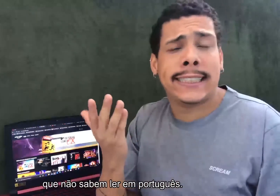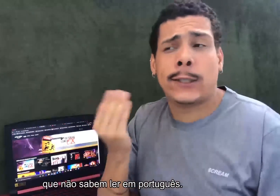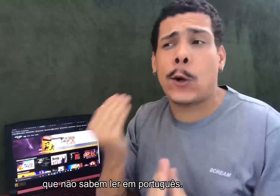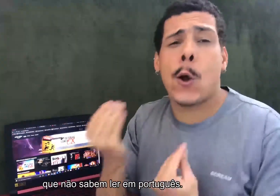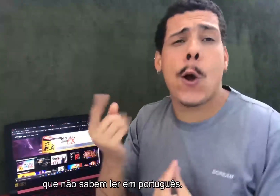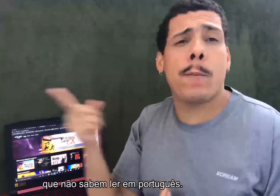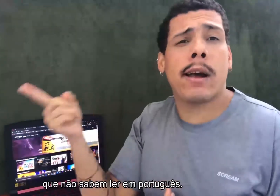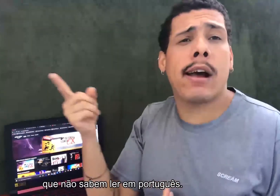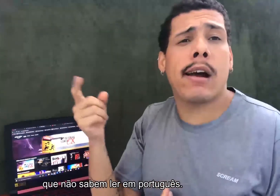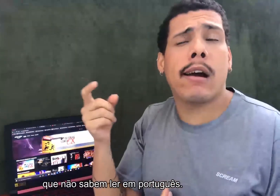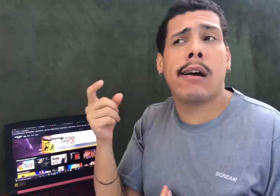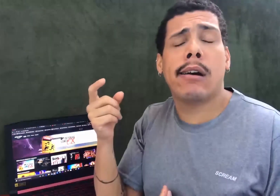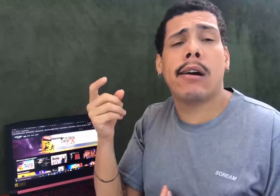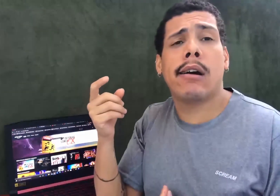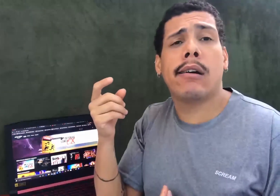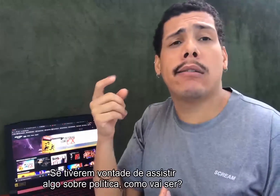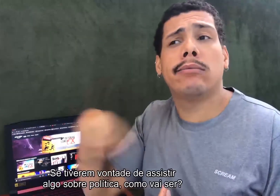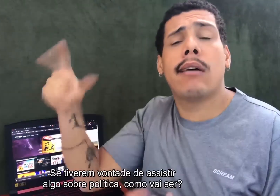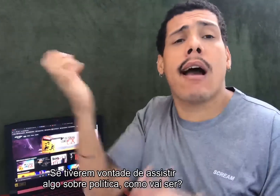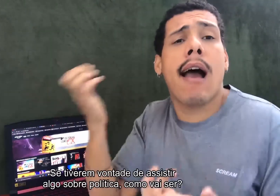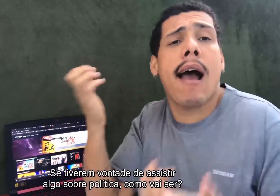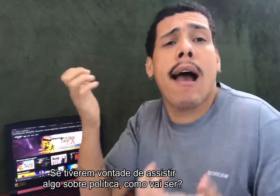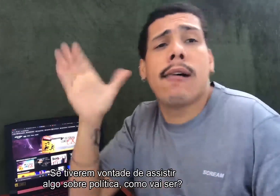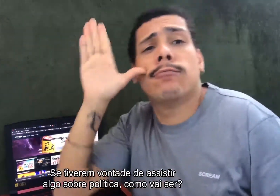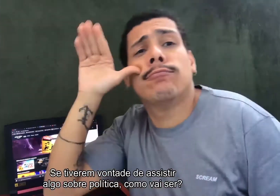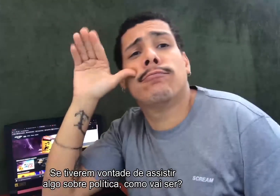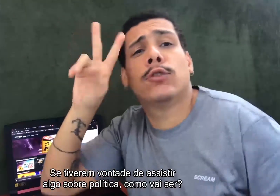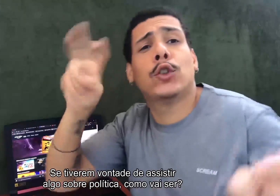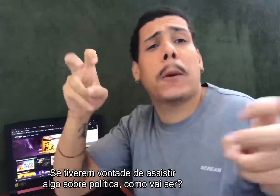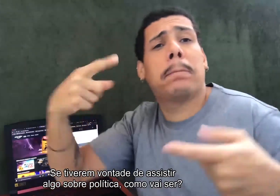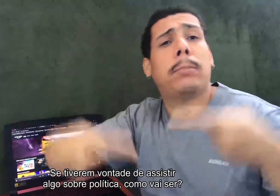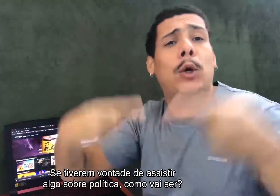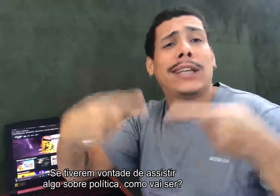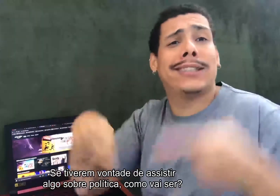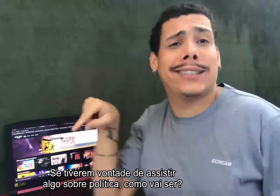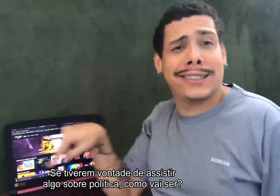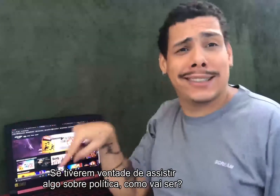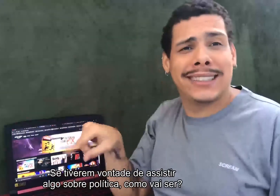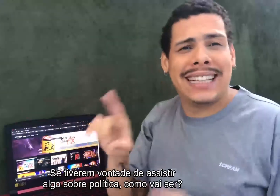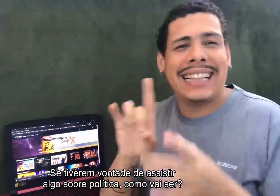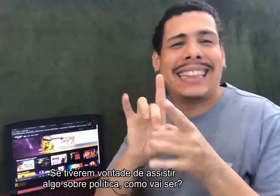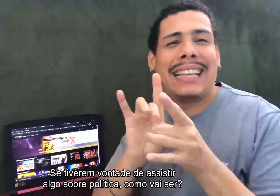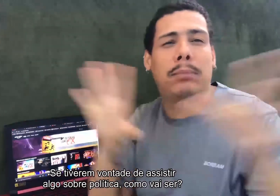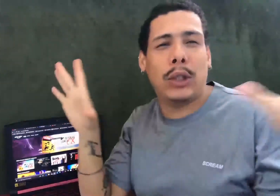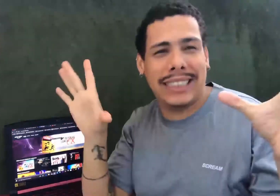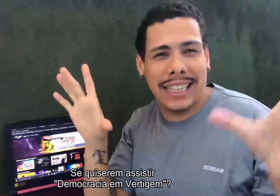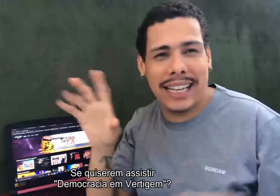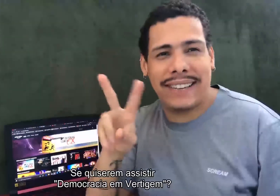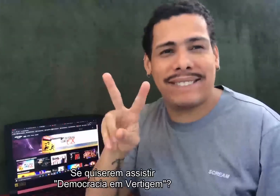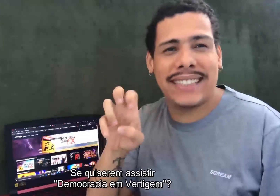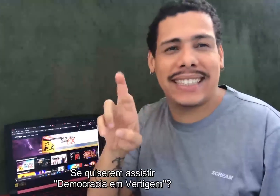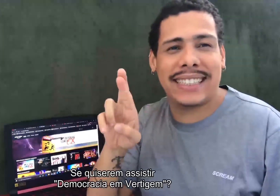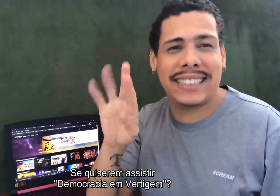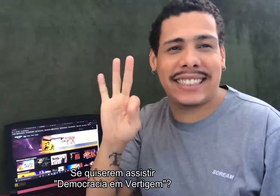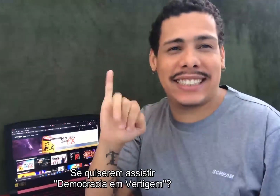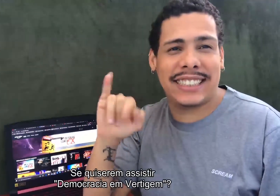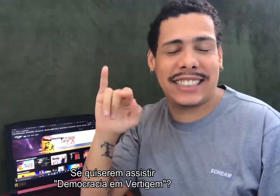português. Se tiverem vontade de assistir a algo sobre política, como vai ser? Se quiserem assistir